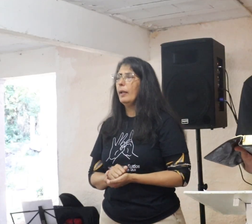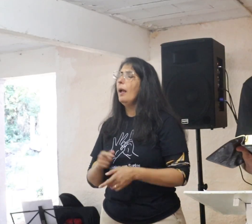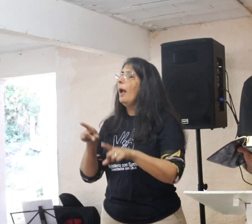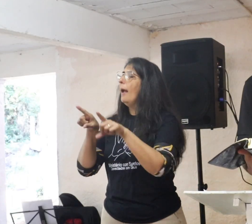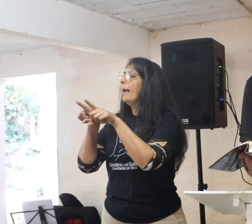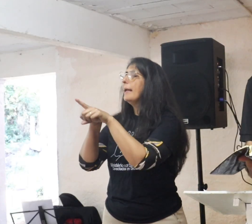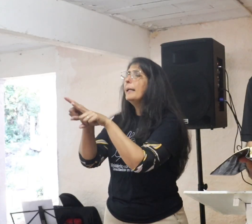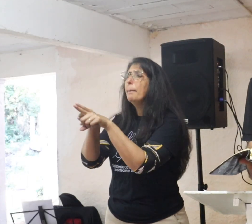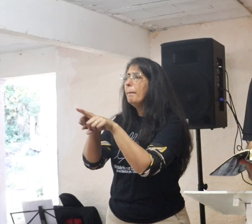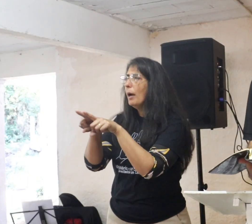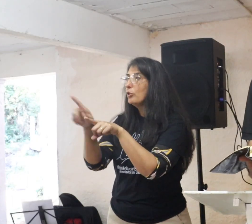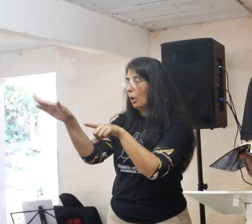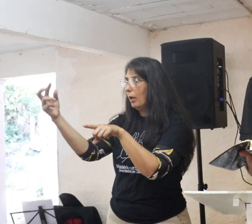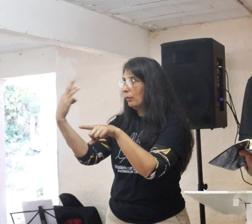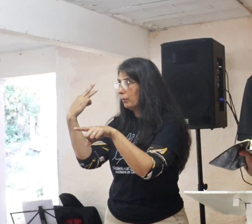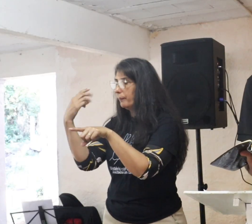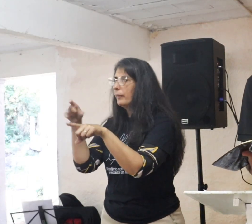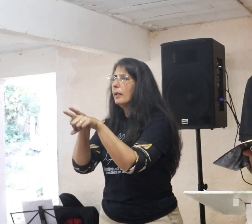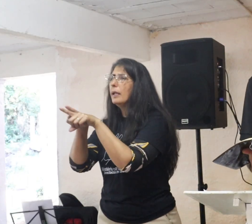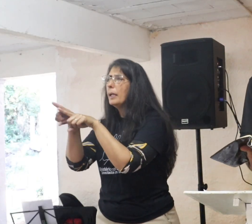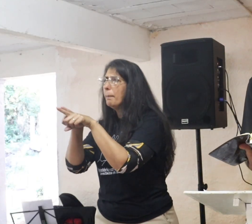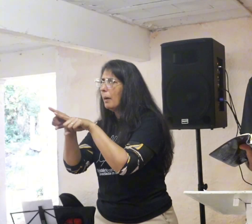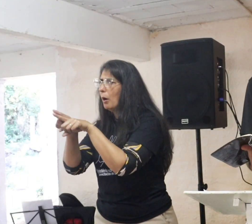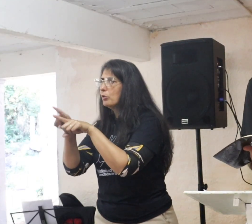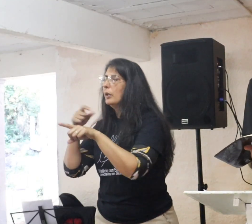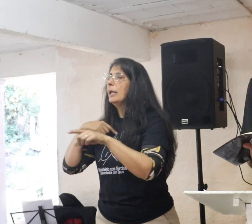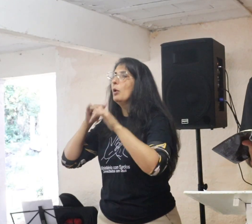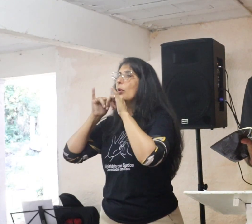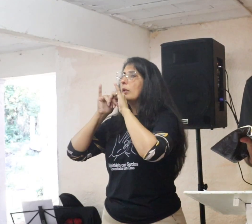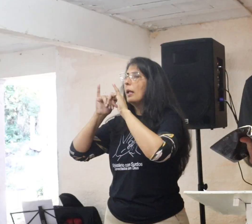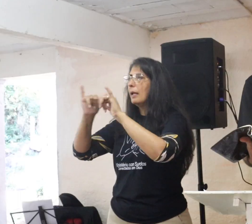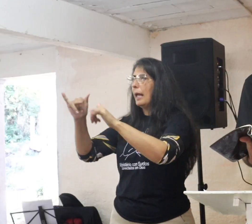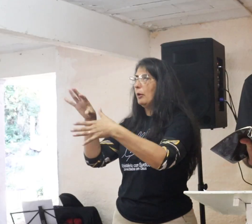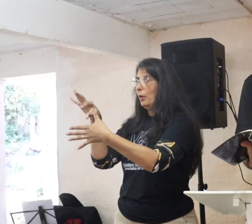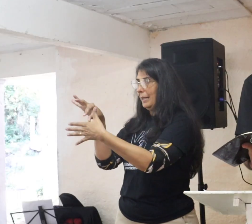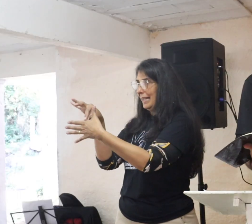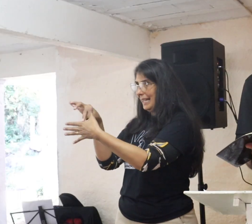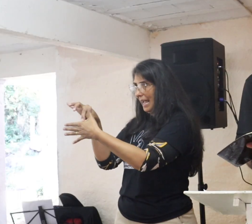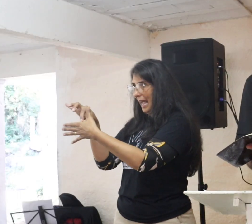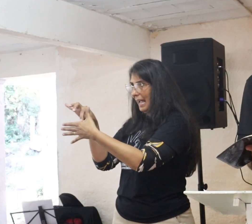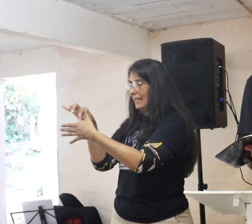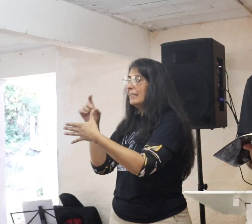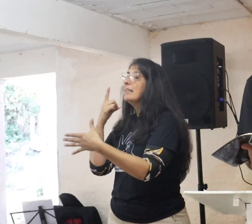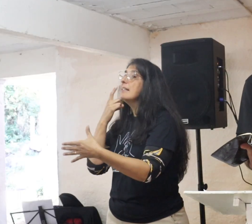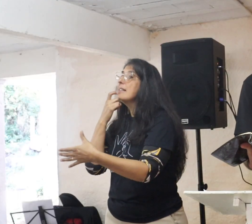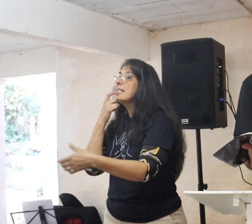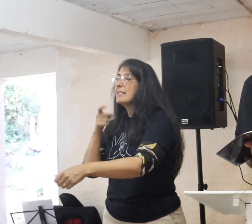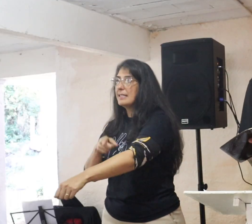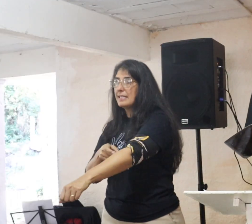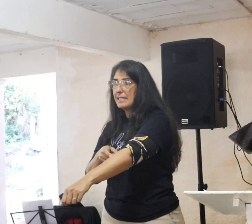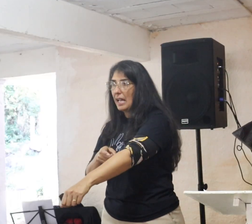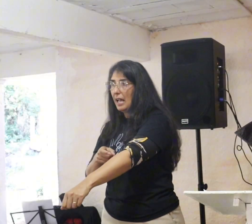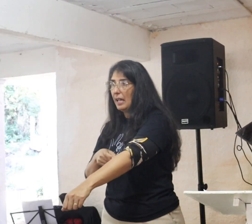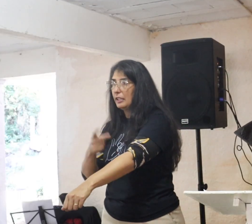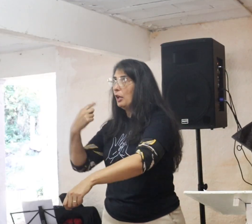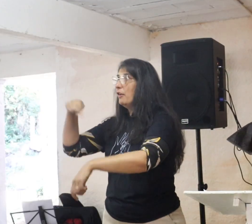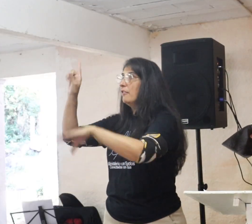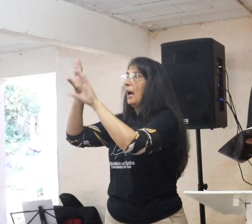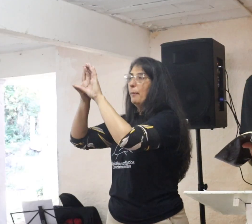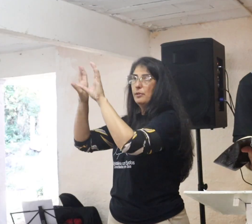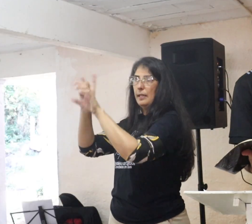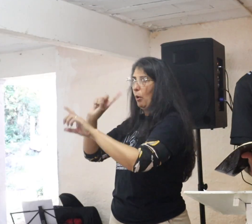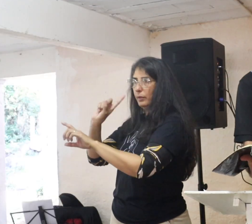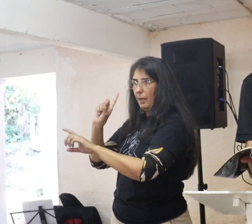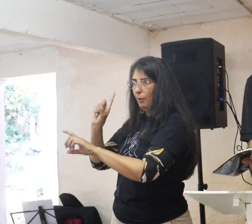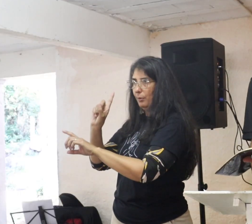Irmãos, eu lhes declaro que carne e sangue não podem herdar o reino de Deus, nem